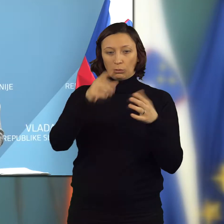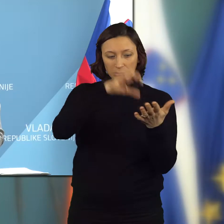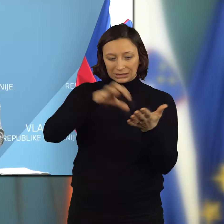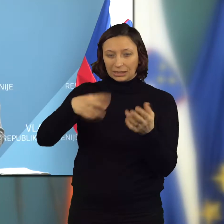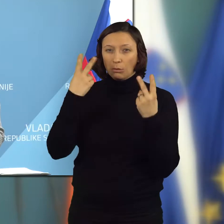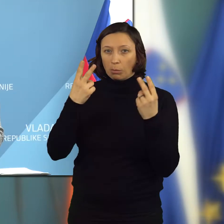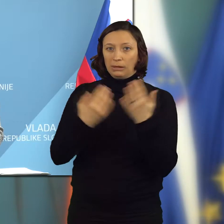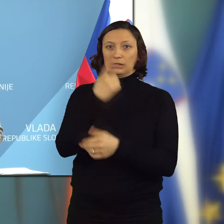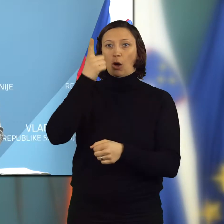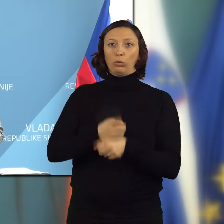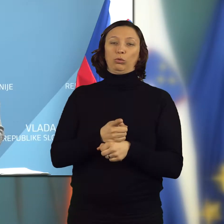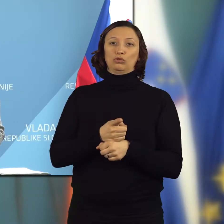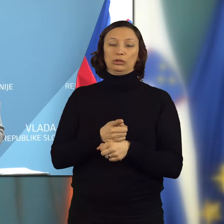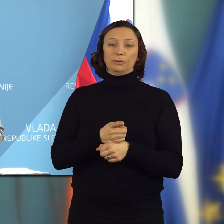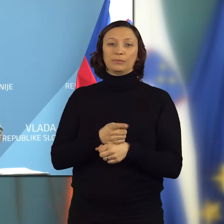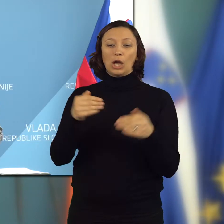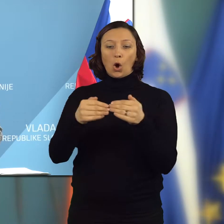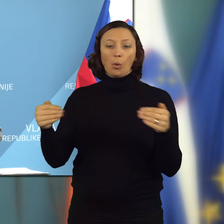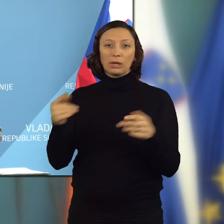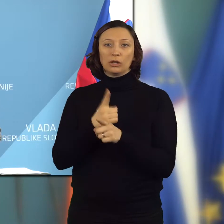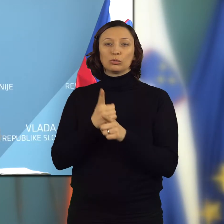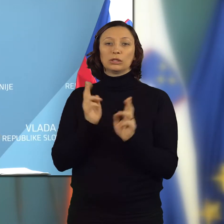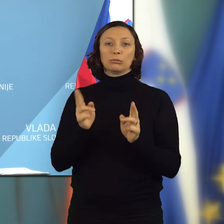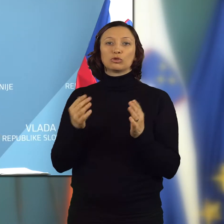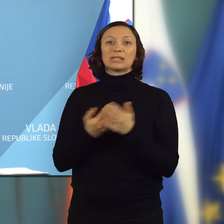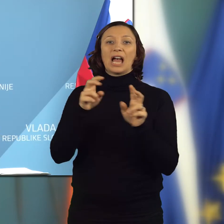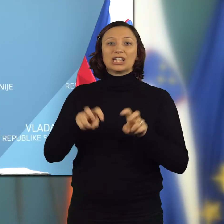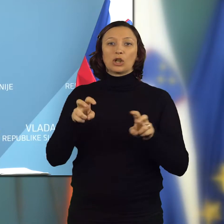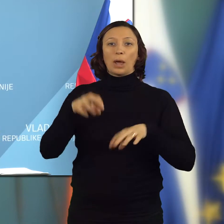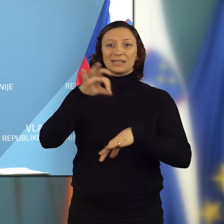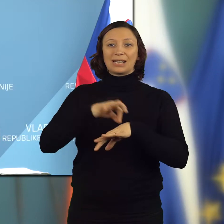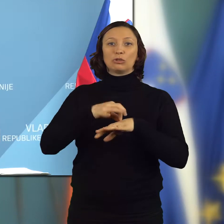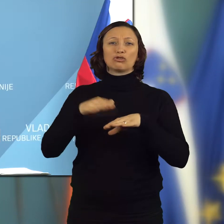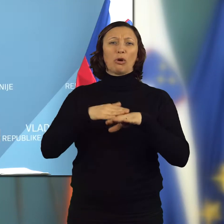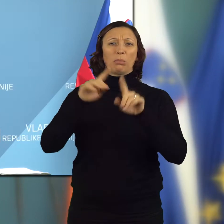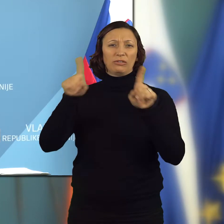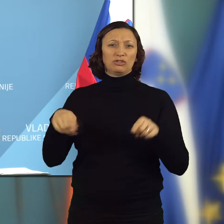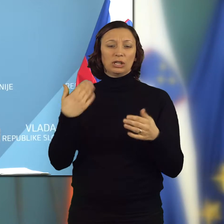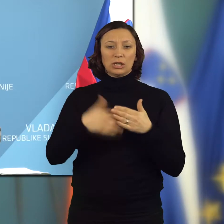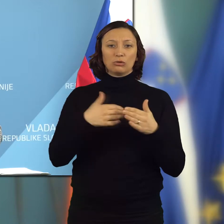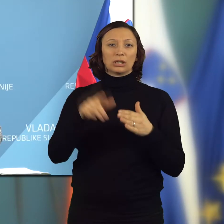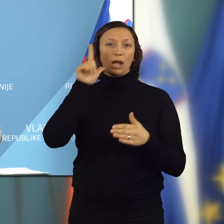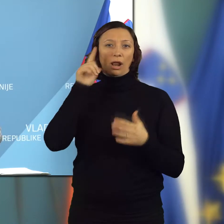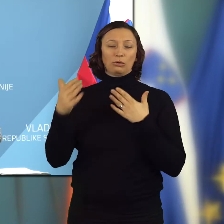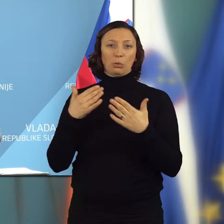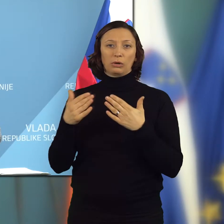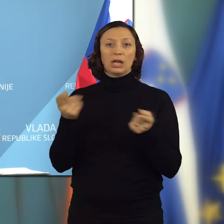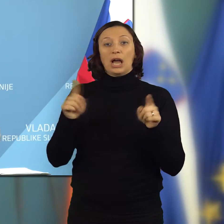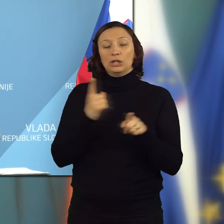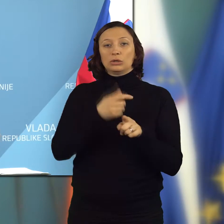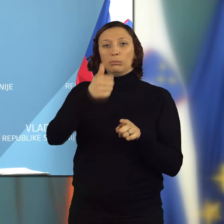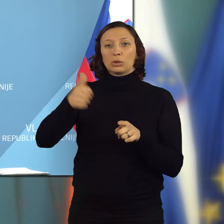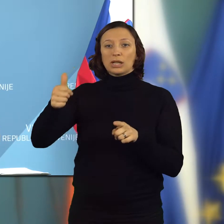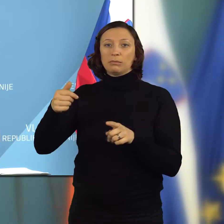so pomembne za odločitev. Omejujejo se tudi možnosti za zlorabe zdravniških opravičil za odsotnost na glavnih obravnavah